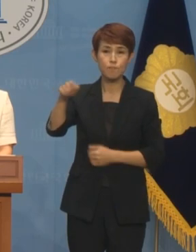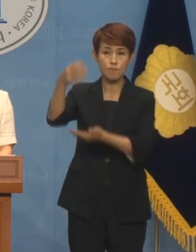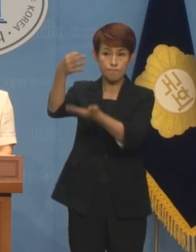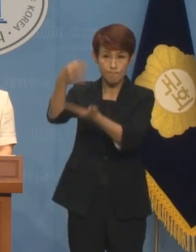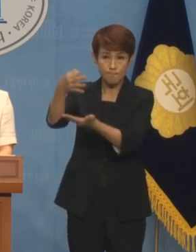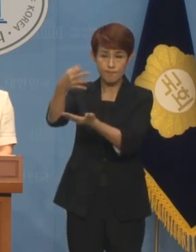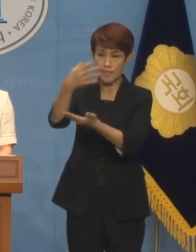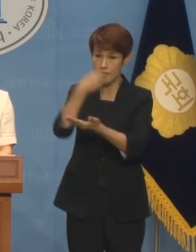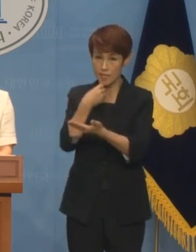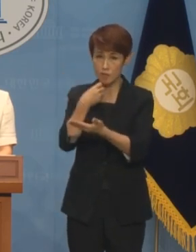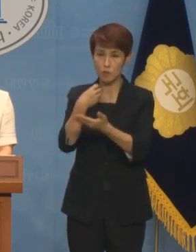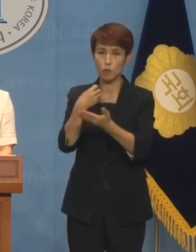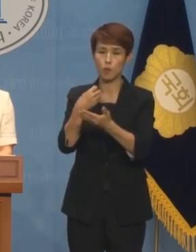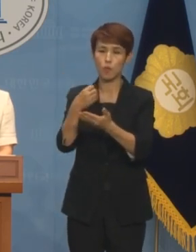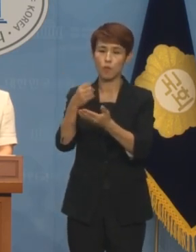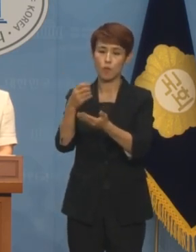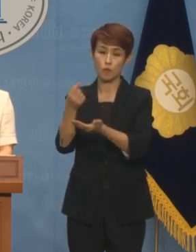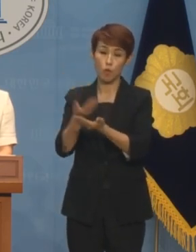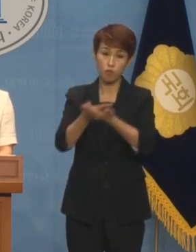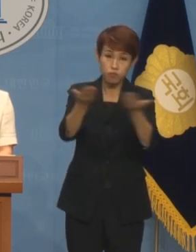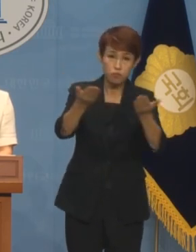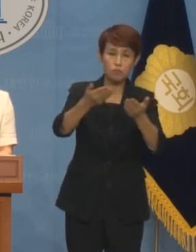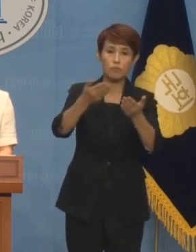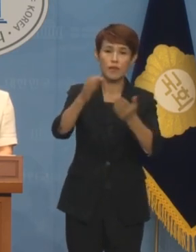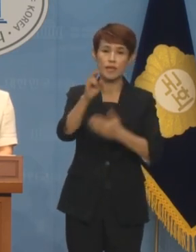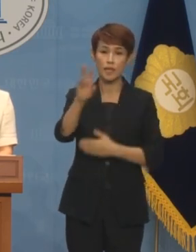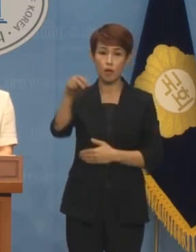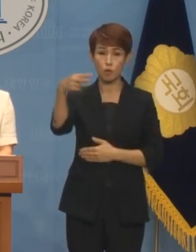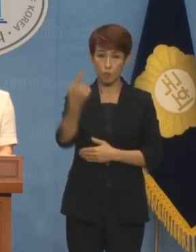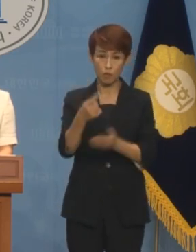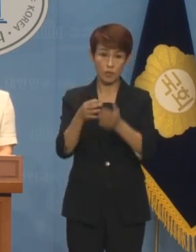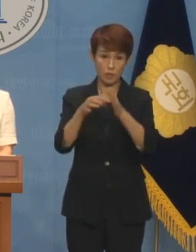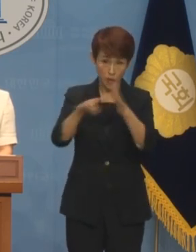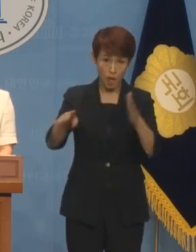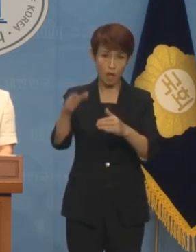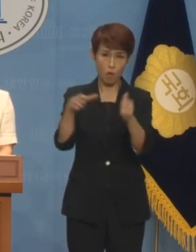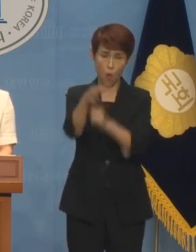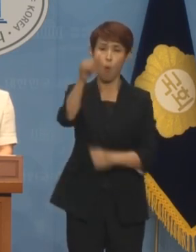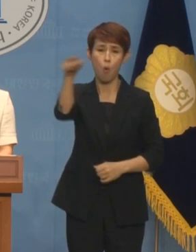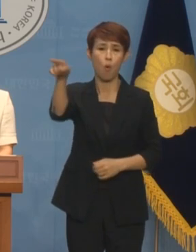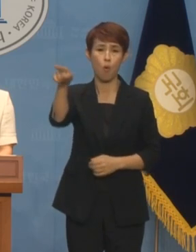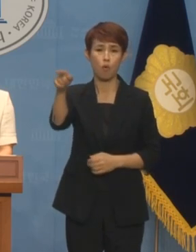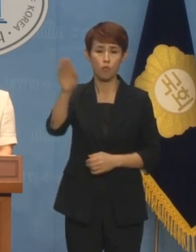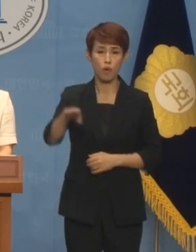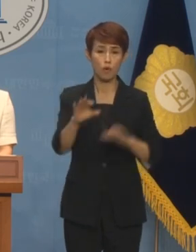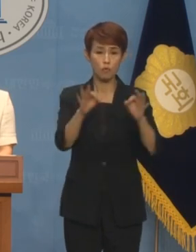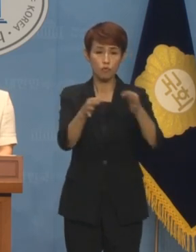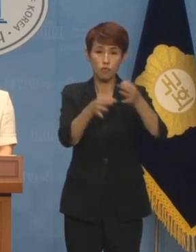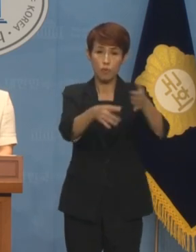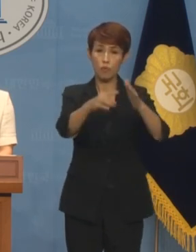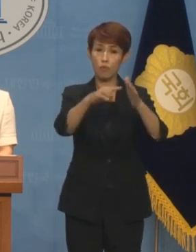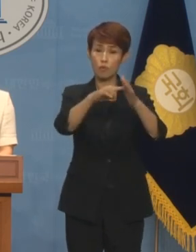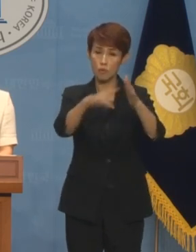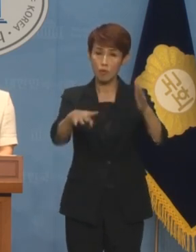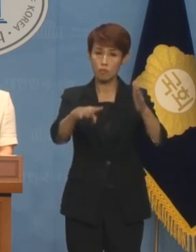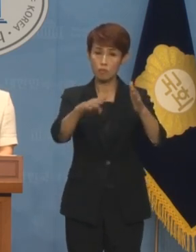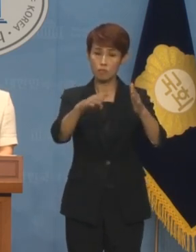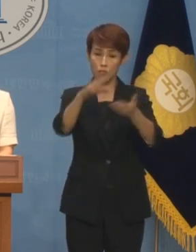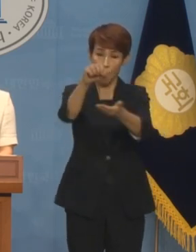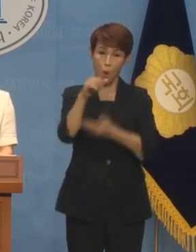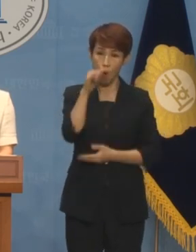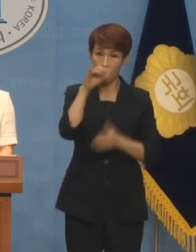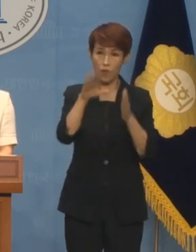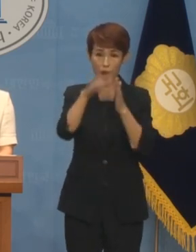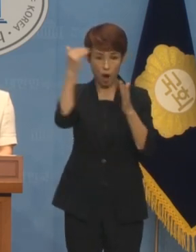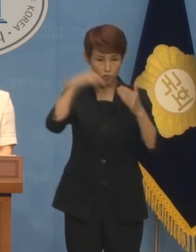자본이득세나 양도소득세의 형태로 이미 과세하고 있습니다. 그런데 금융투자소득세를 도입하면 국내